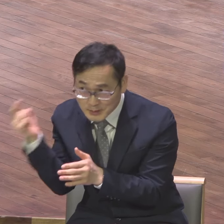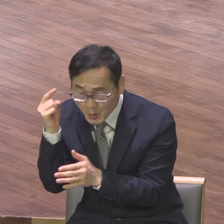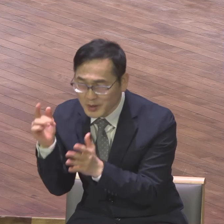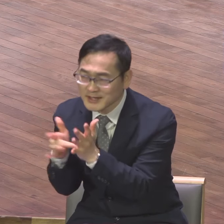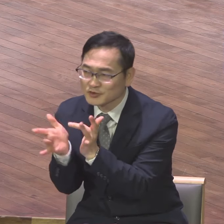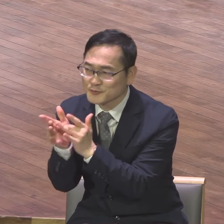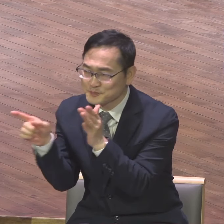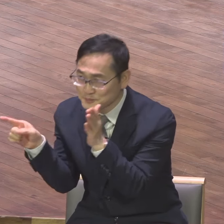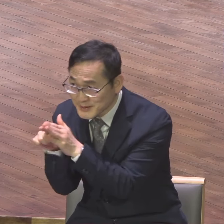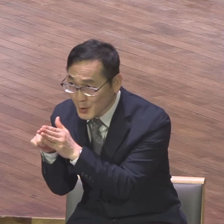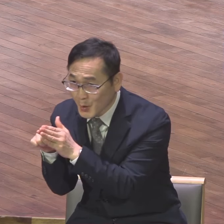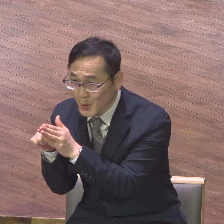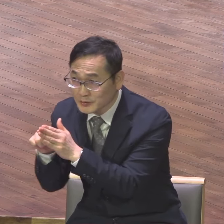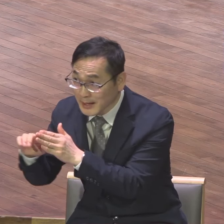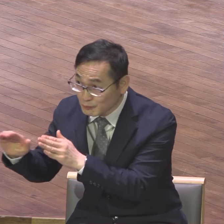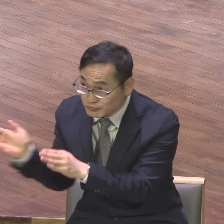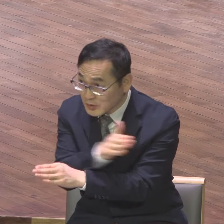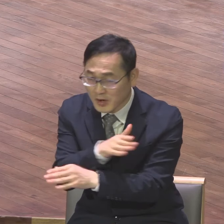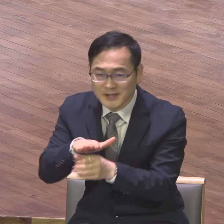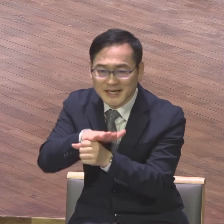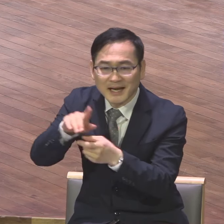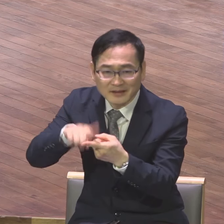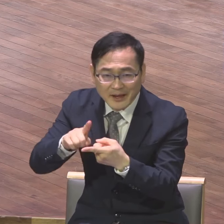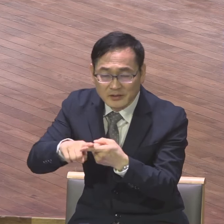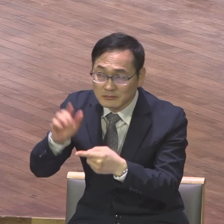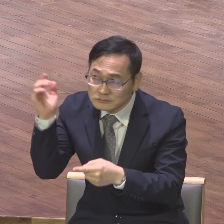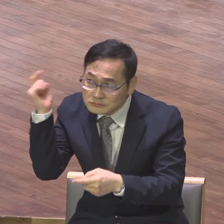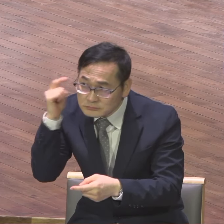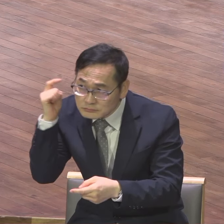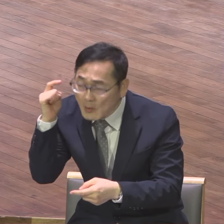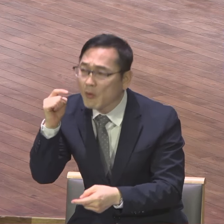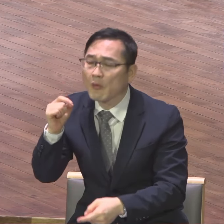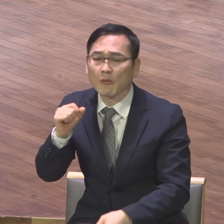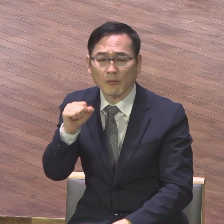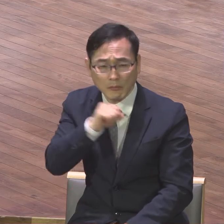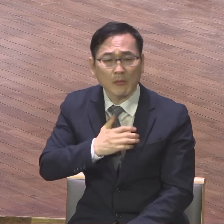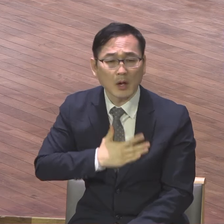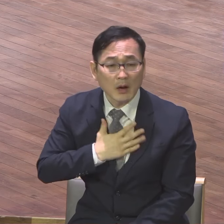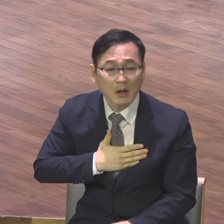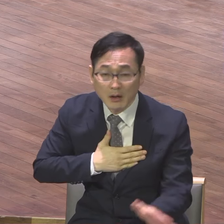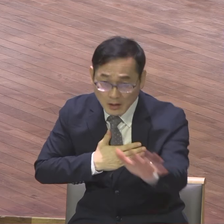사랑에 대해서 듣기를 시작했잖아요. 그래서 헬라 말로